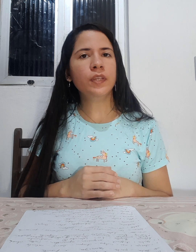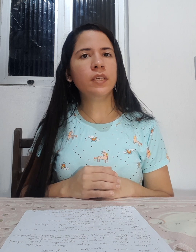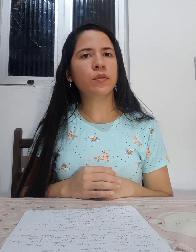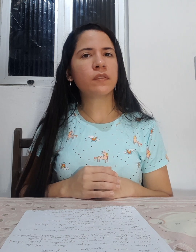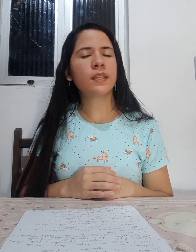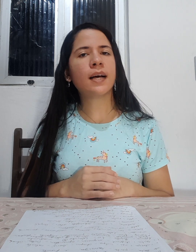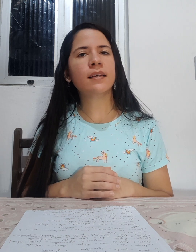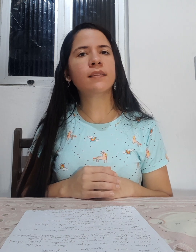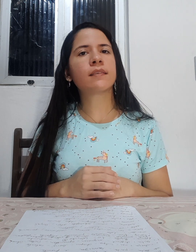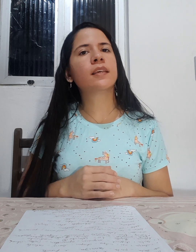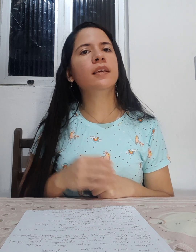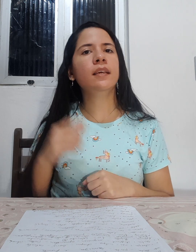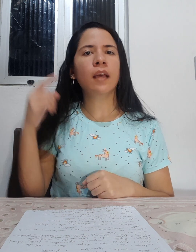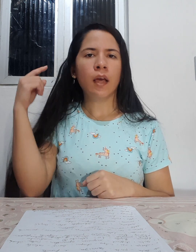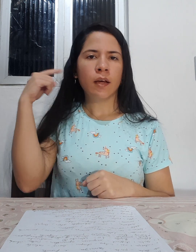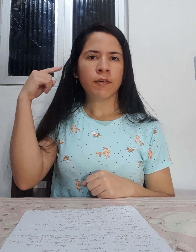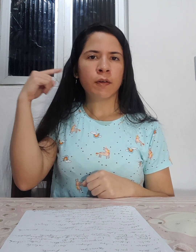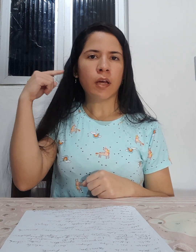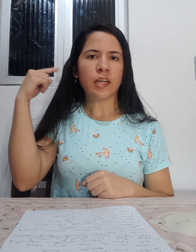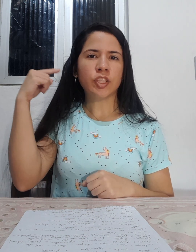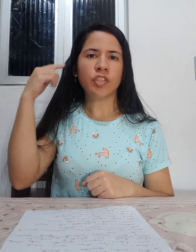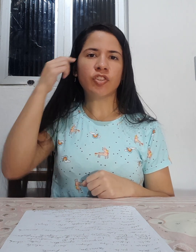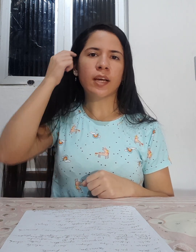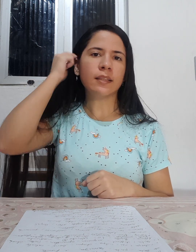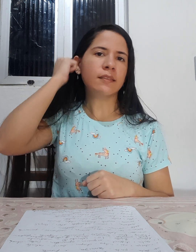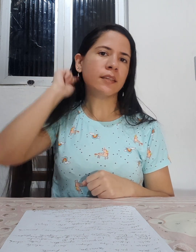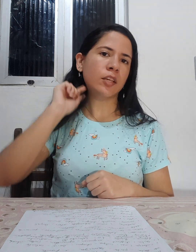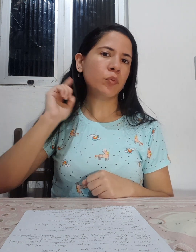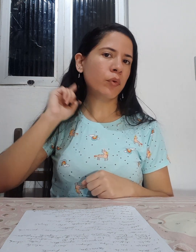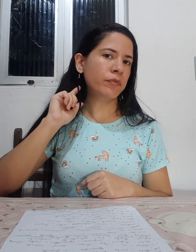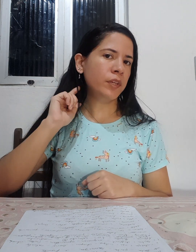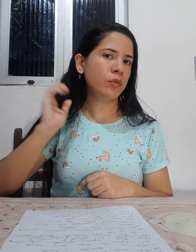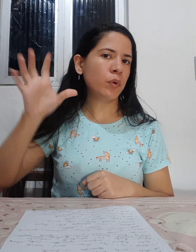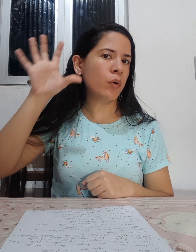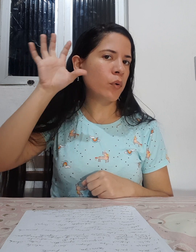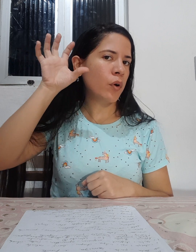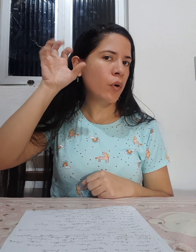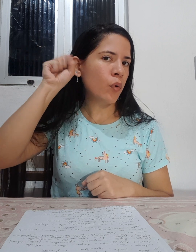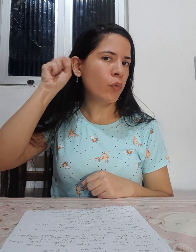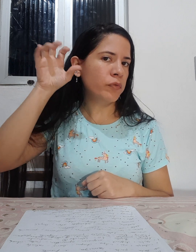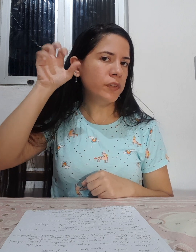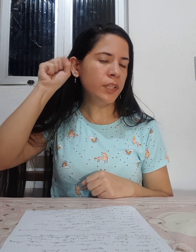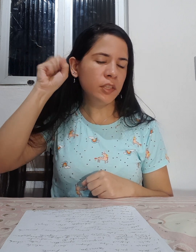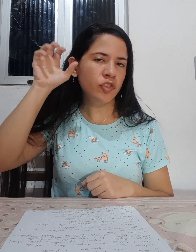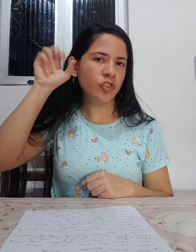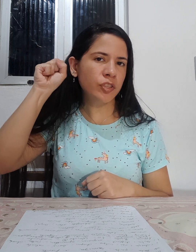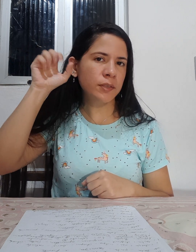ouvido, sinais que a gente realiza aqui no ouvido, ó, ouvinte,